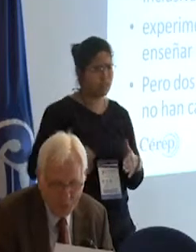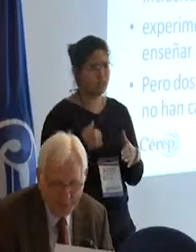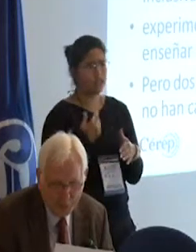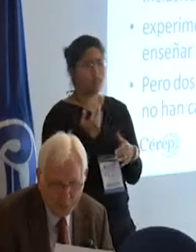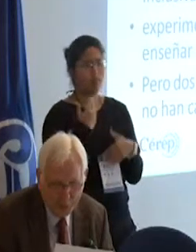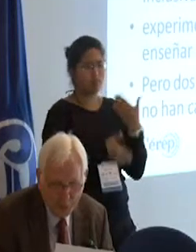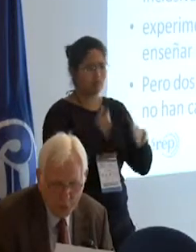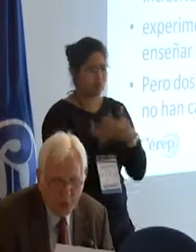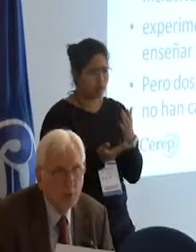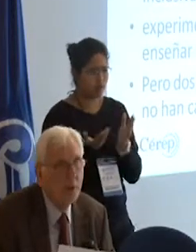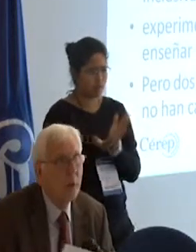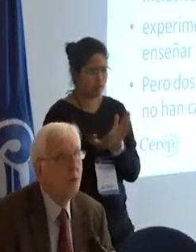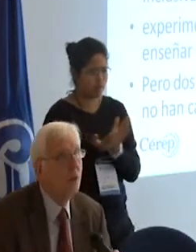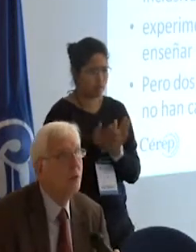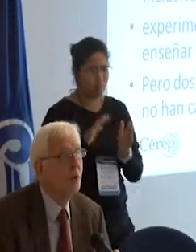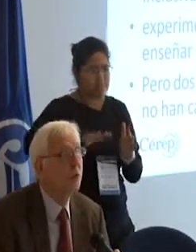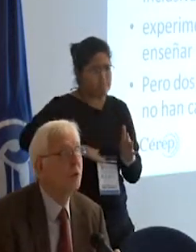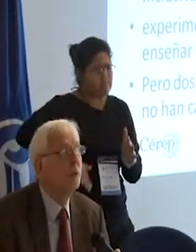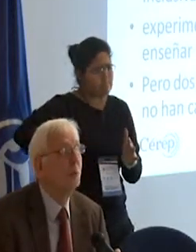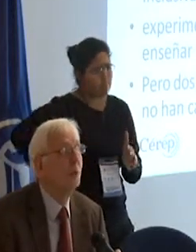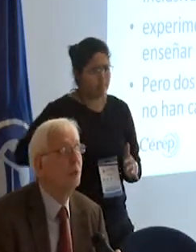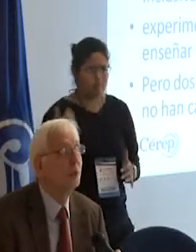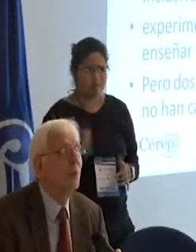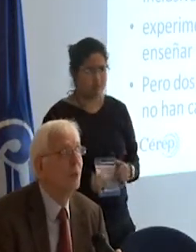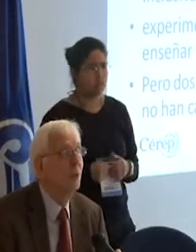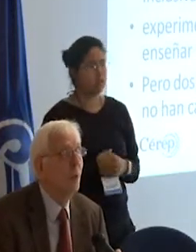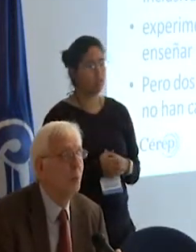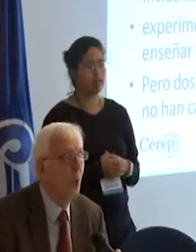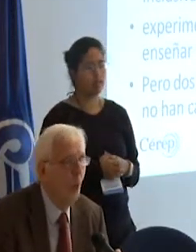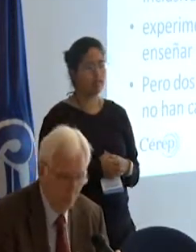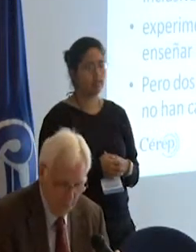tengo 5 o 6 alumnos que tienen